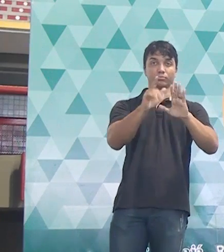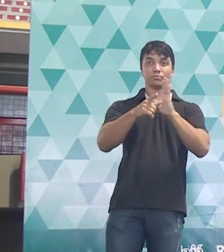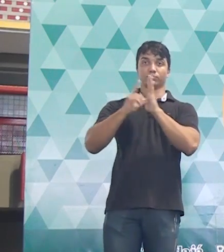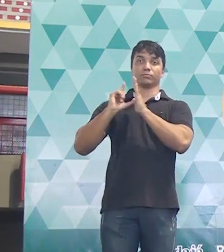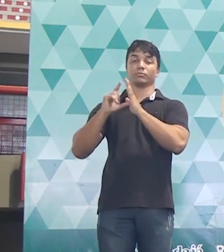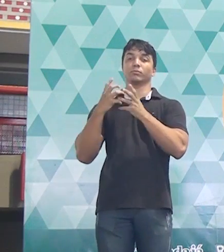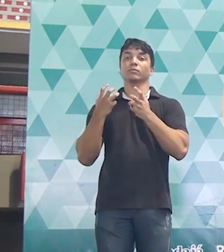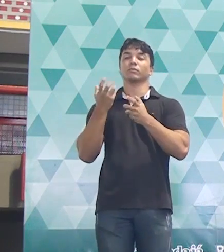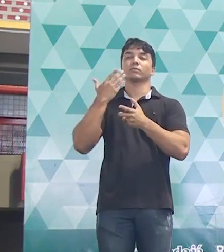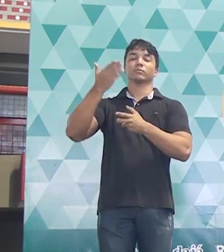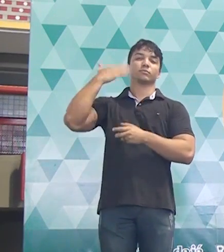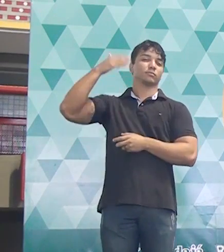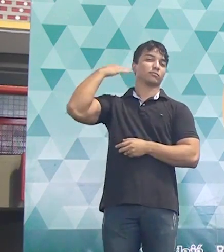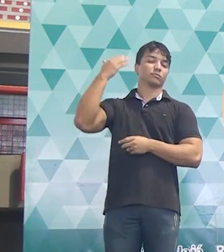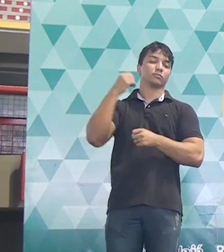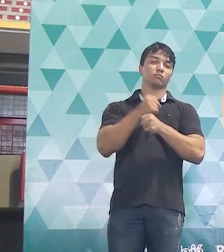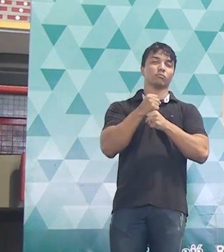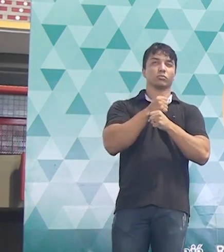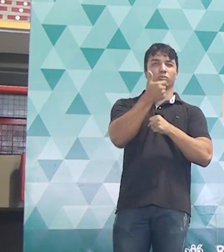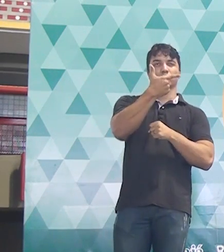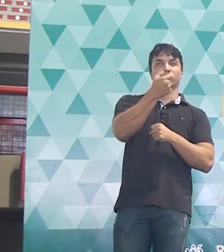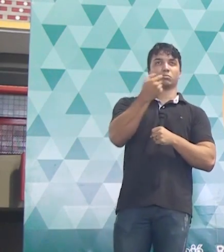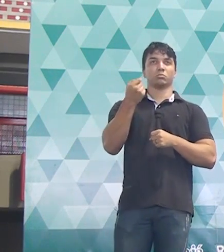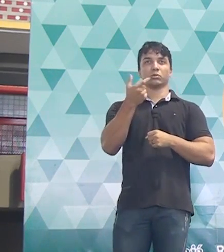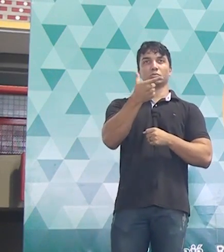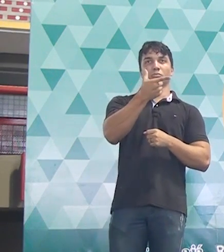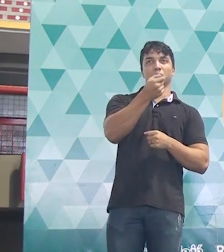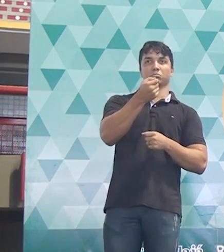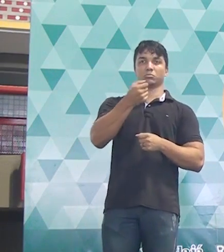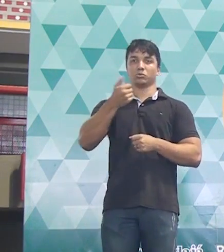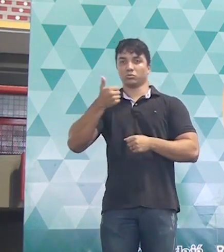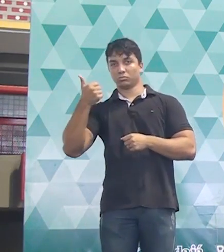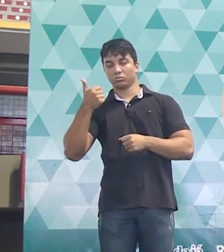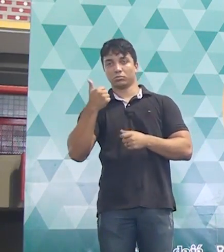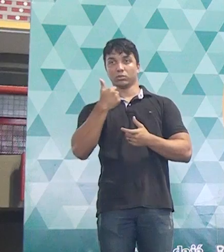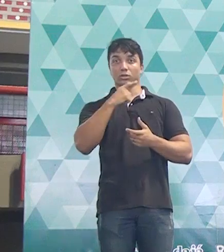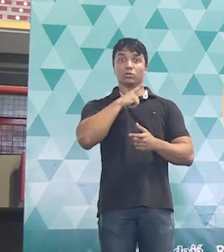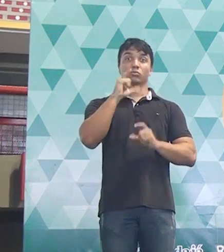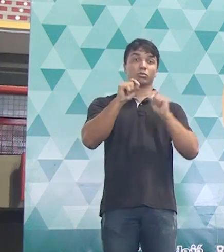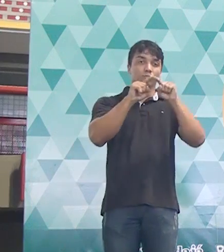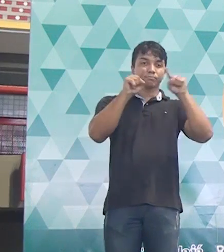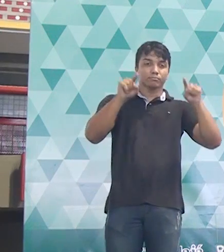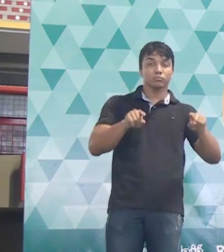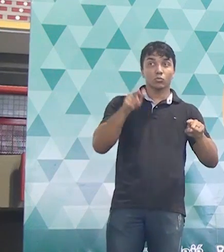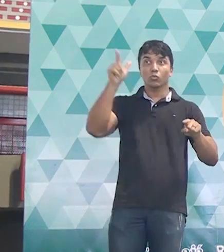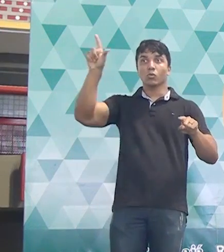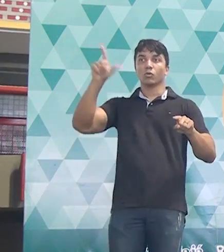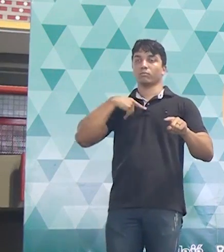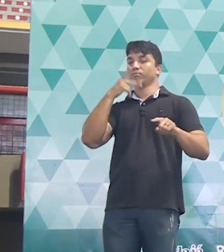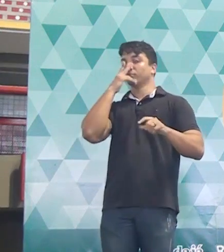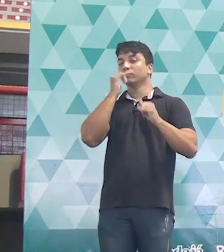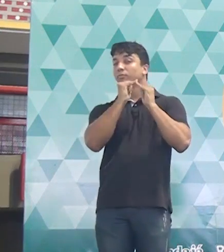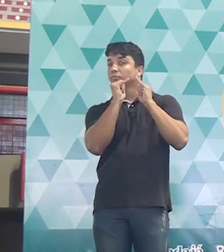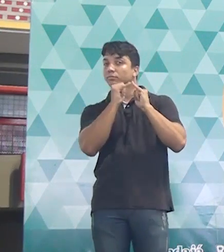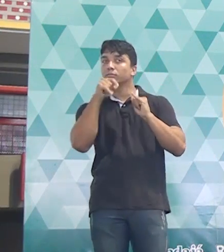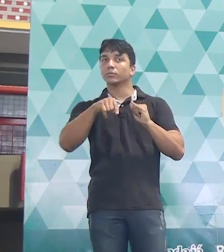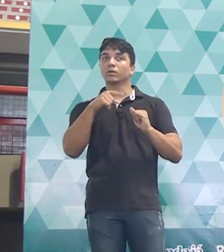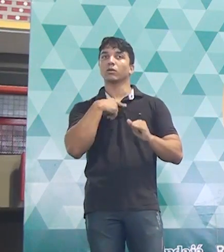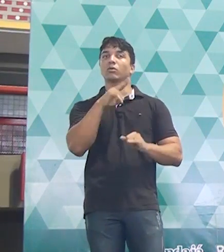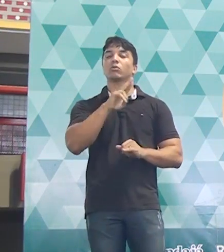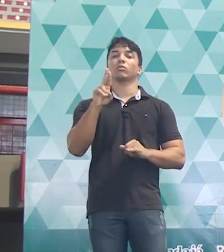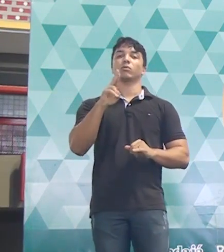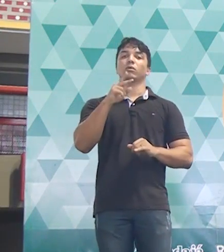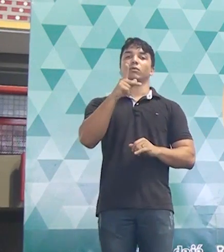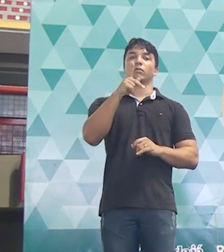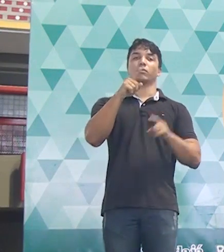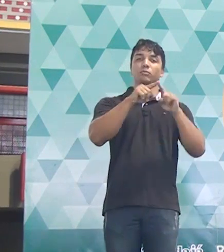no comecinho da década de 2001, 2002, havia aqui também um outro projeto muito parecido com esse, chamado Projeto Nossa Vez.